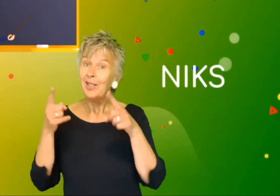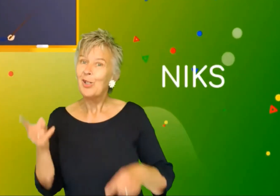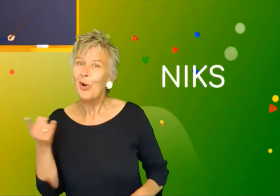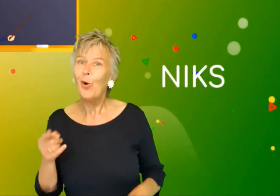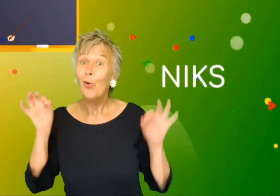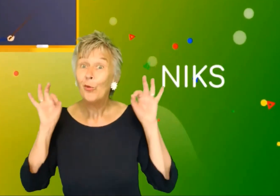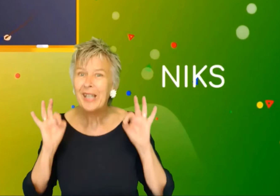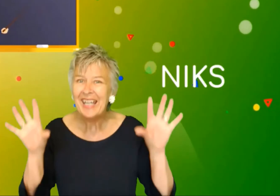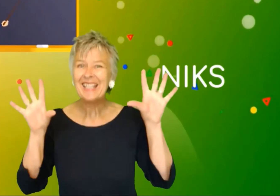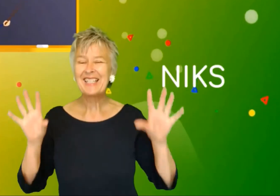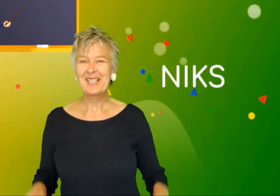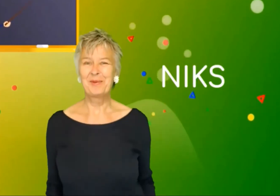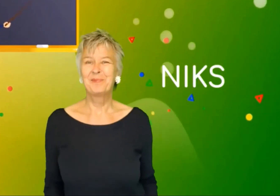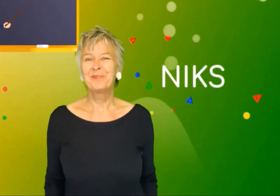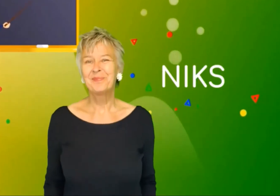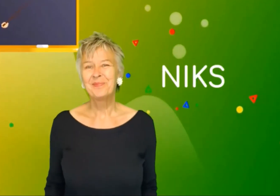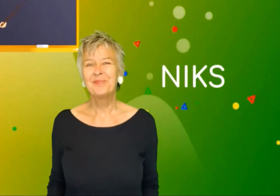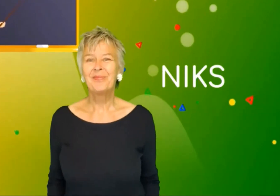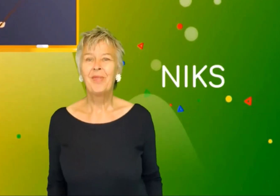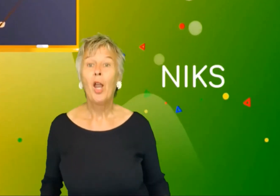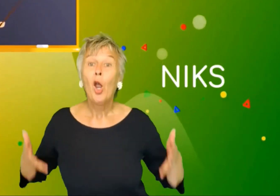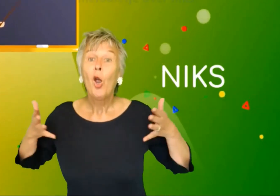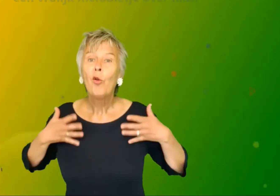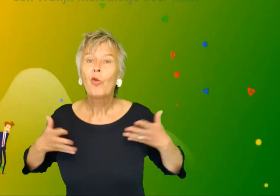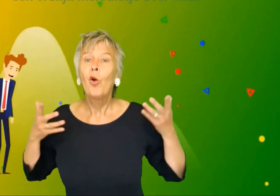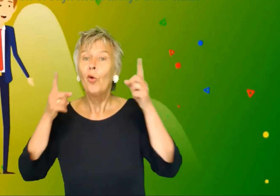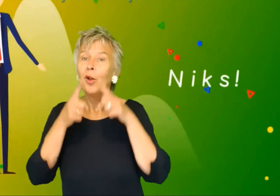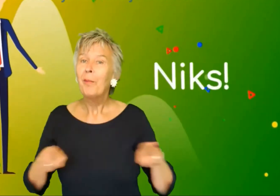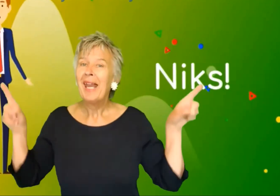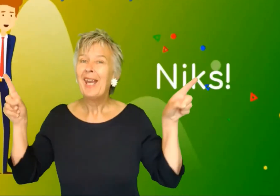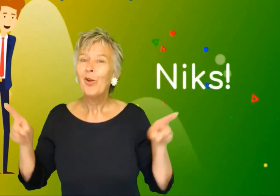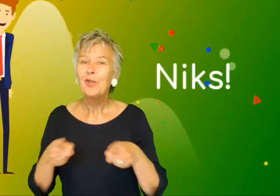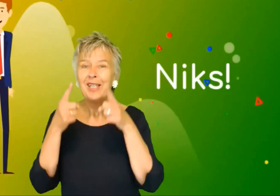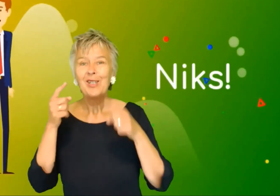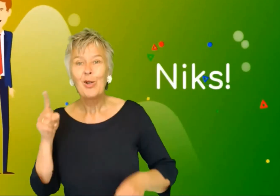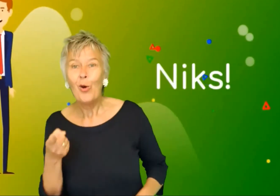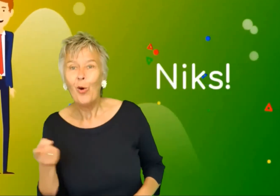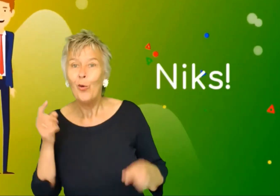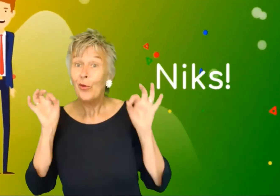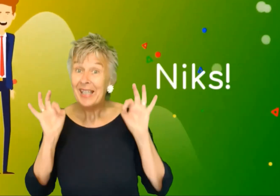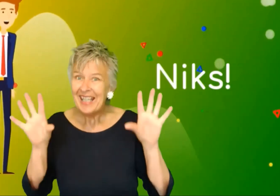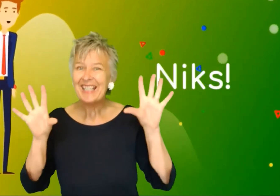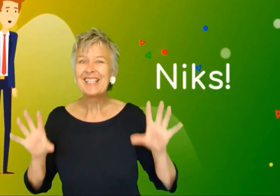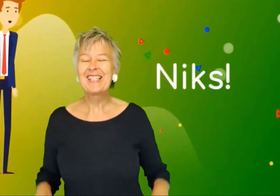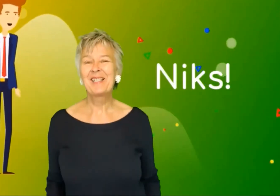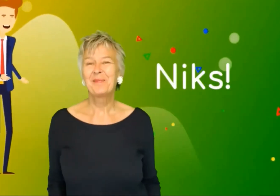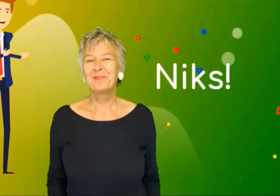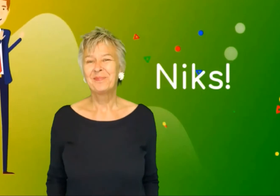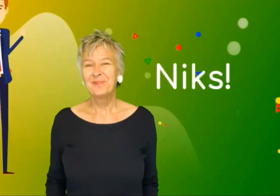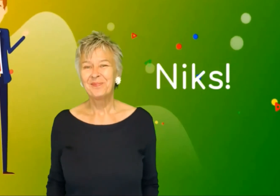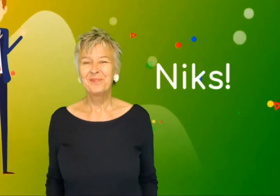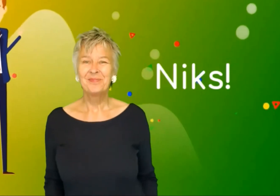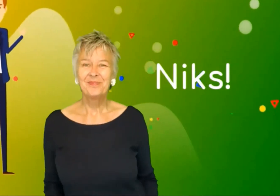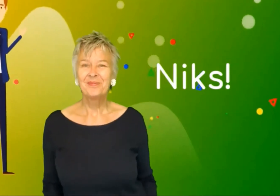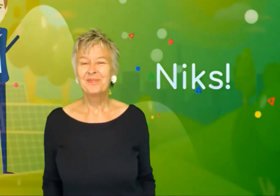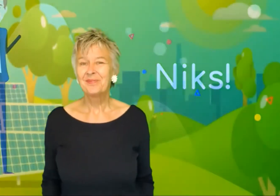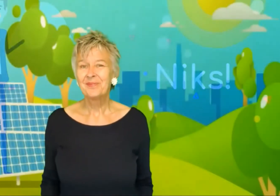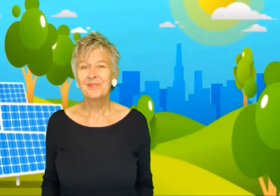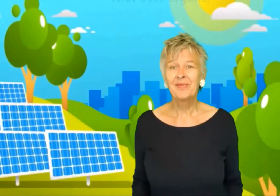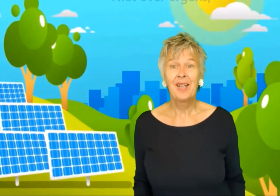Een liedje over niks, een vrolijk melodietje over niks.